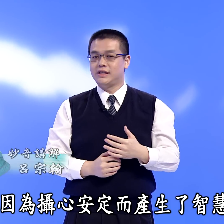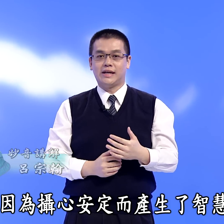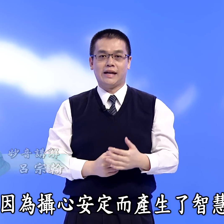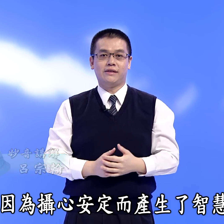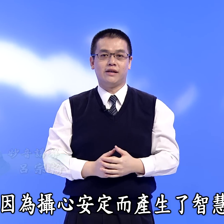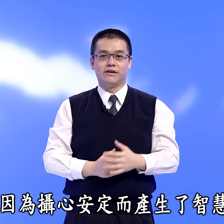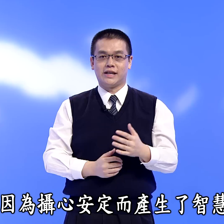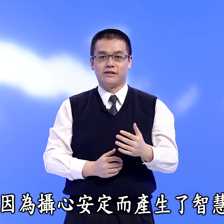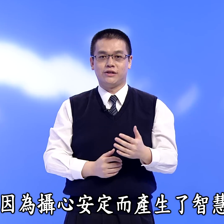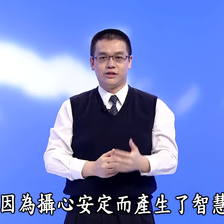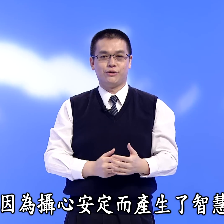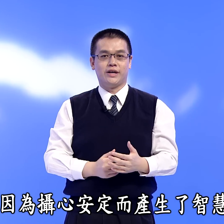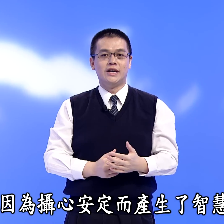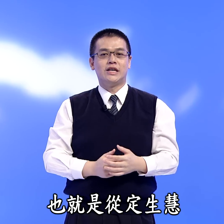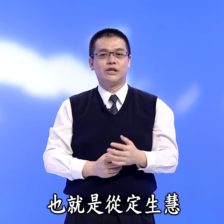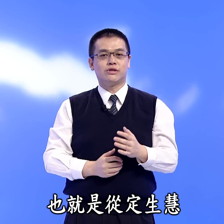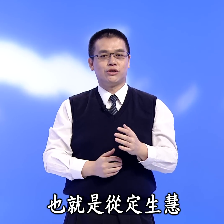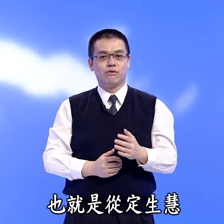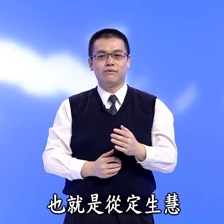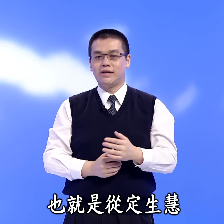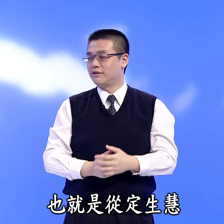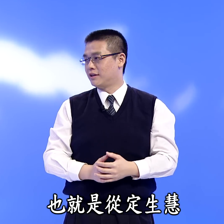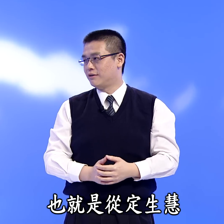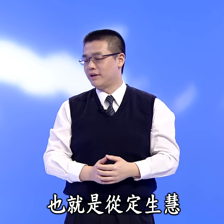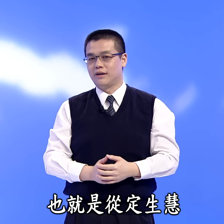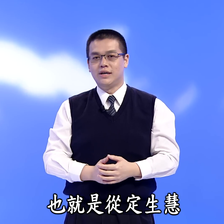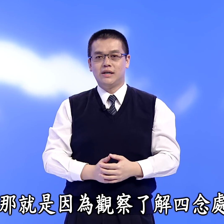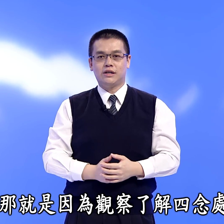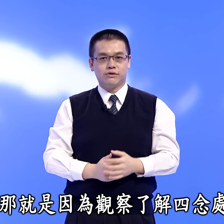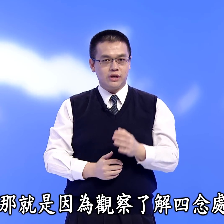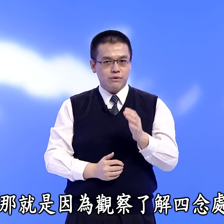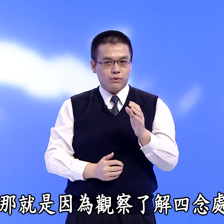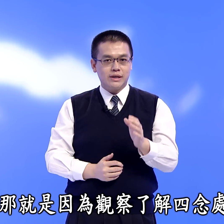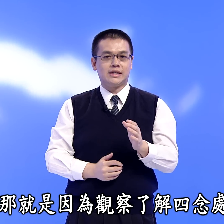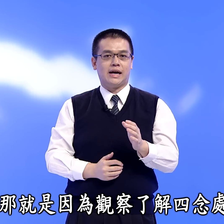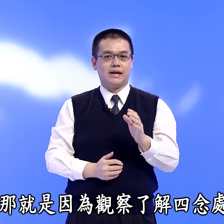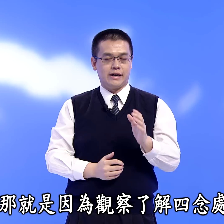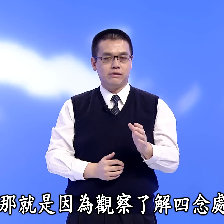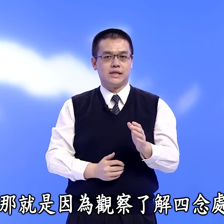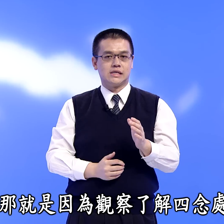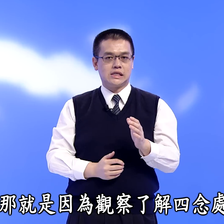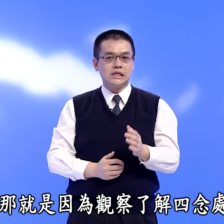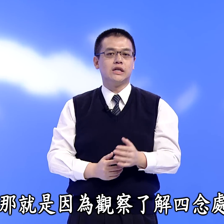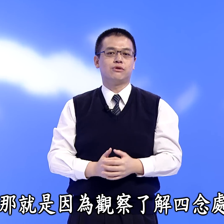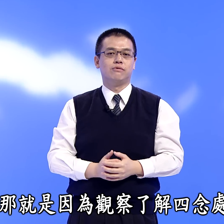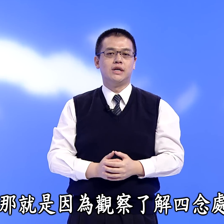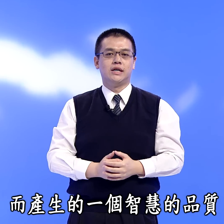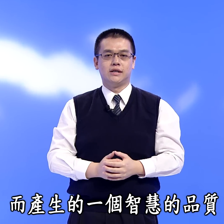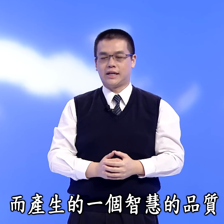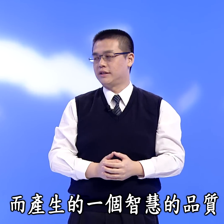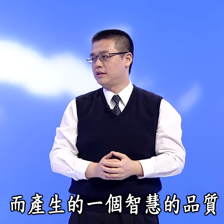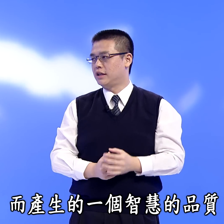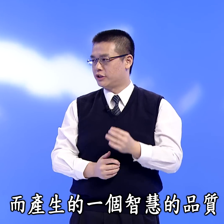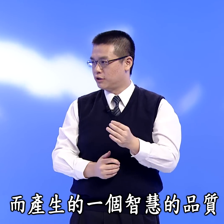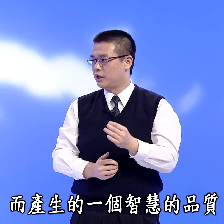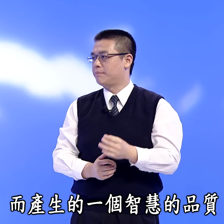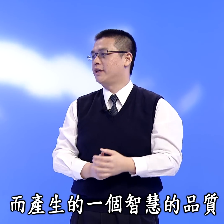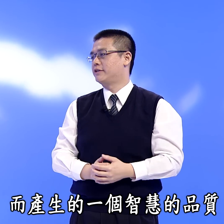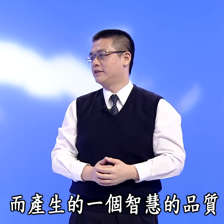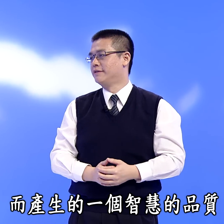安定而产生的智慧，也就是重定生慧啊，那就是因为观察了解四念处而产生的一个智慧的品质。